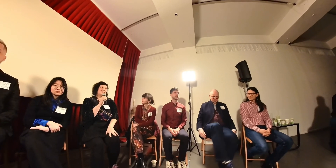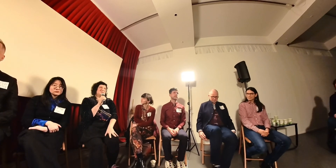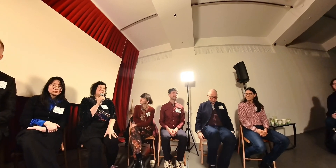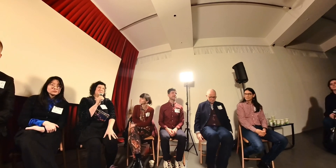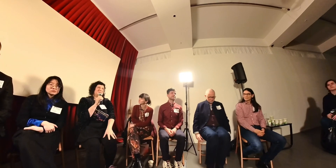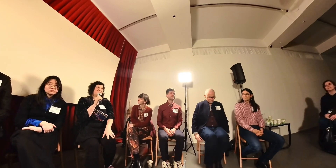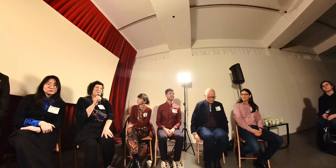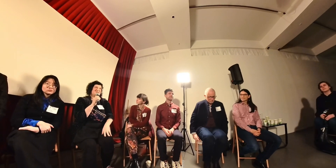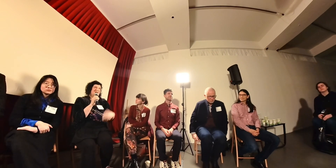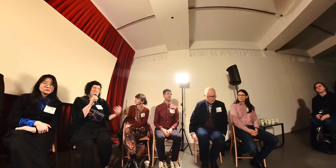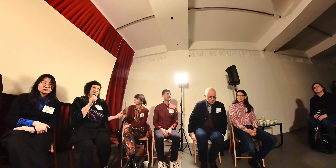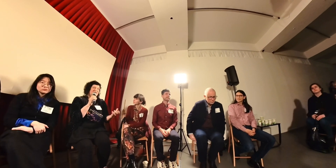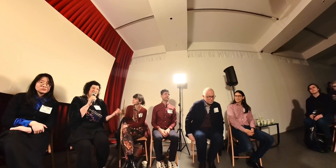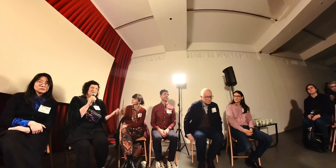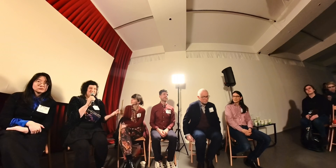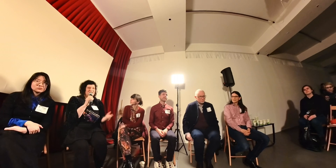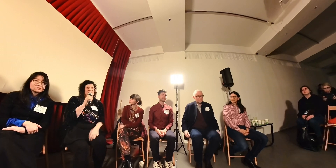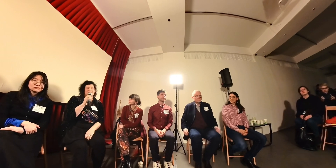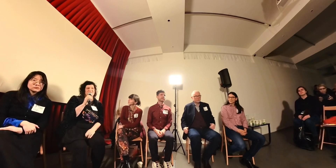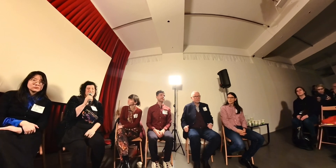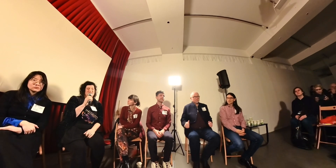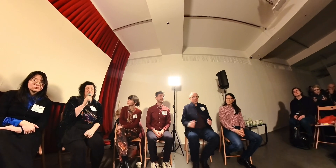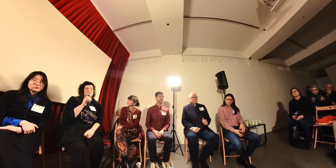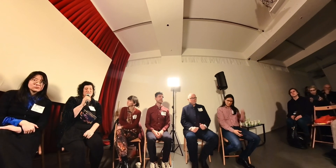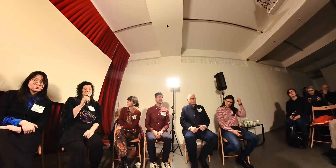vlastne medzi laureátami ako